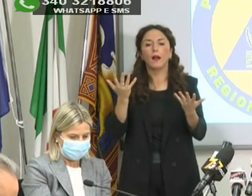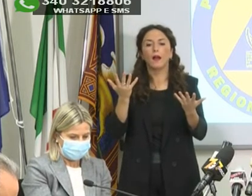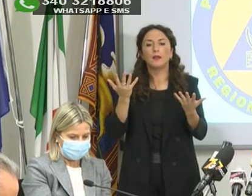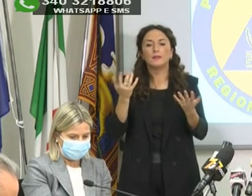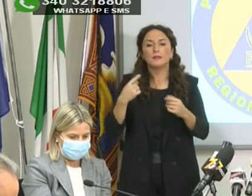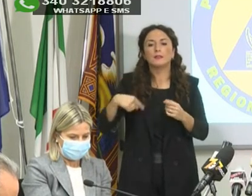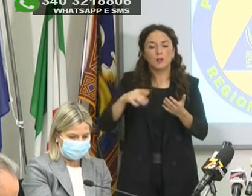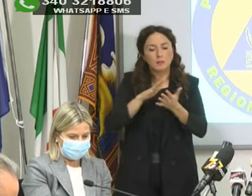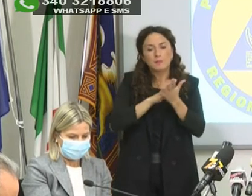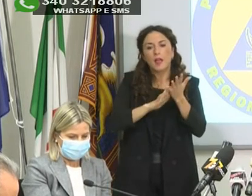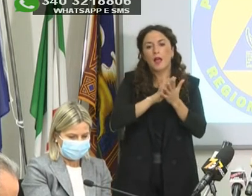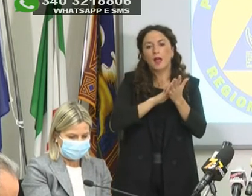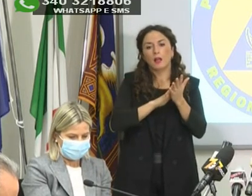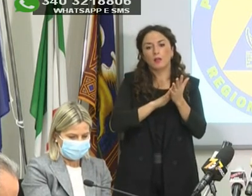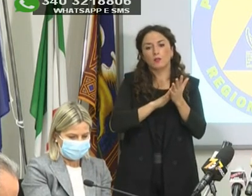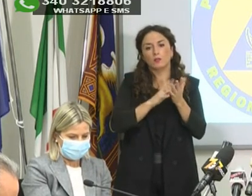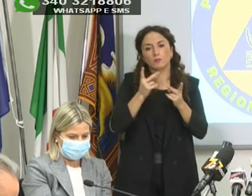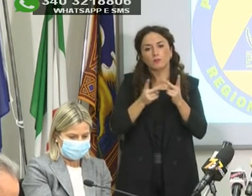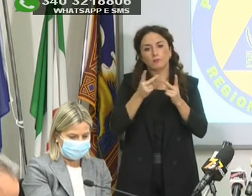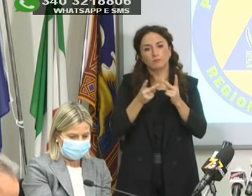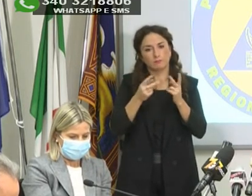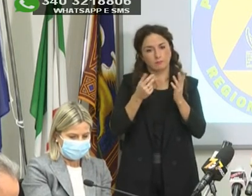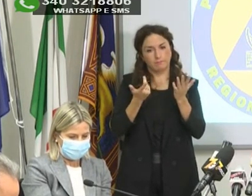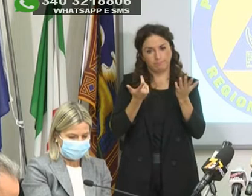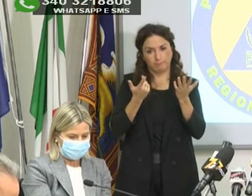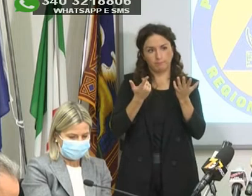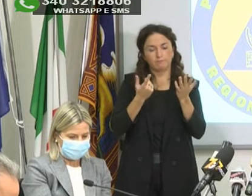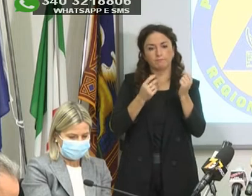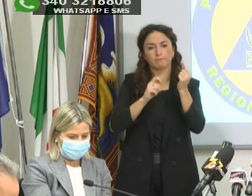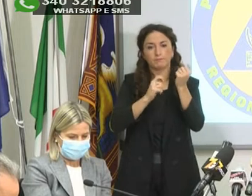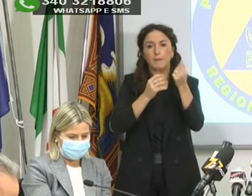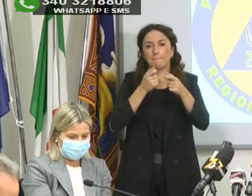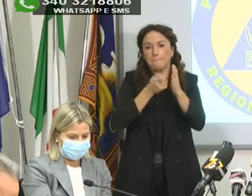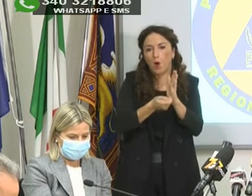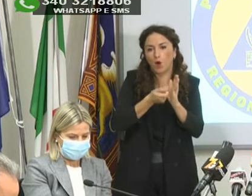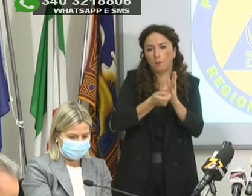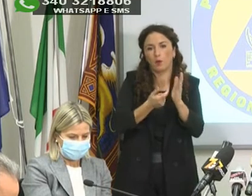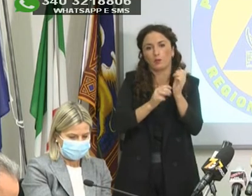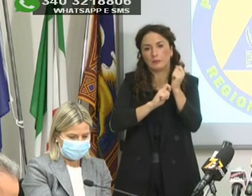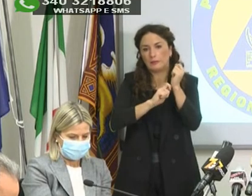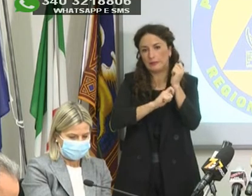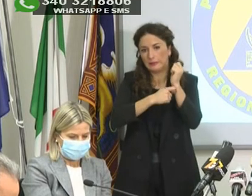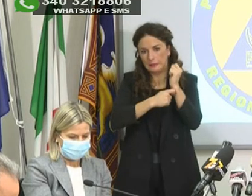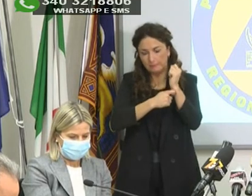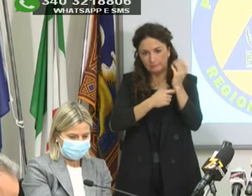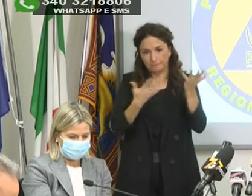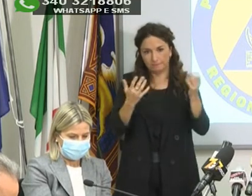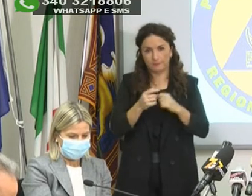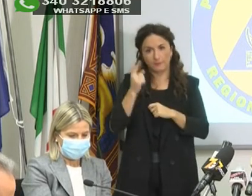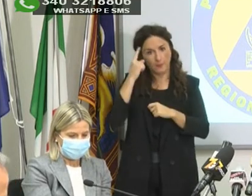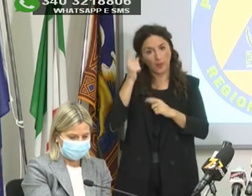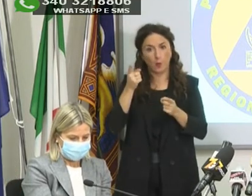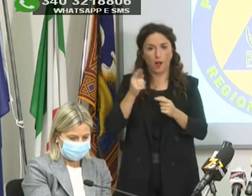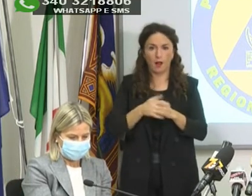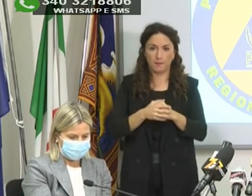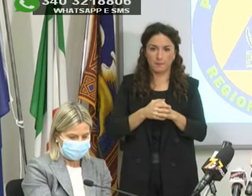piano cercheremo di codificare anche una progressione di queste restrizioni. Ovviamente manteniamo, l'idea è quella di